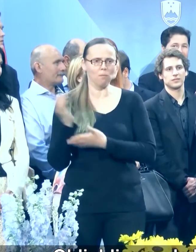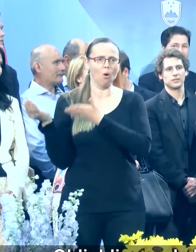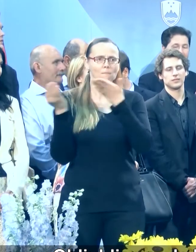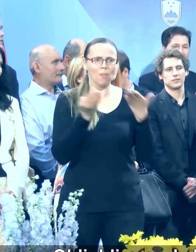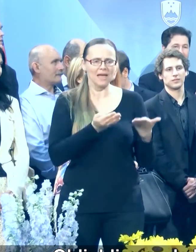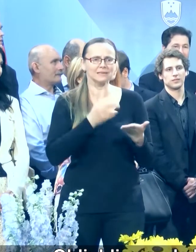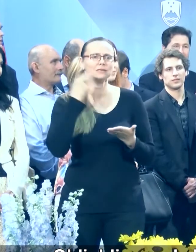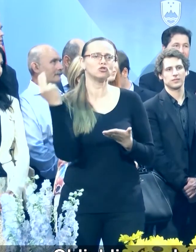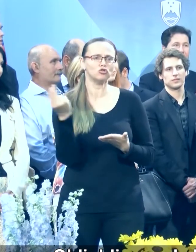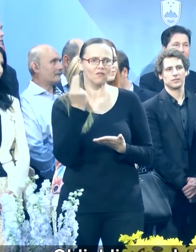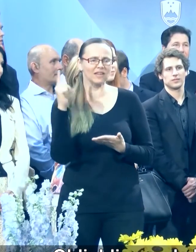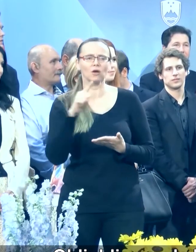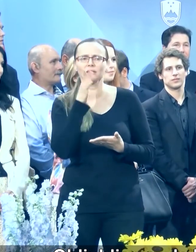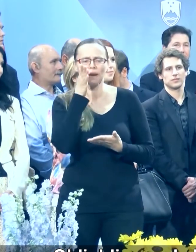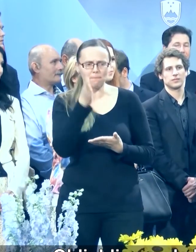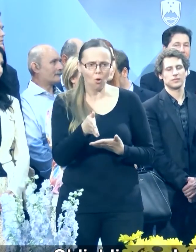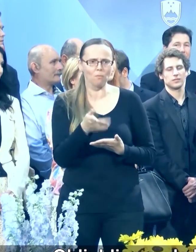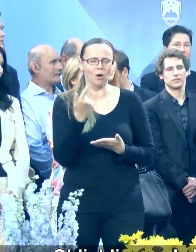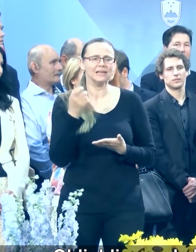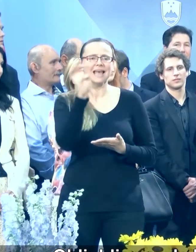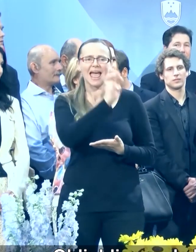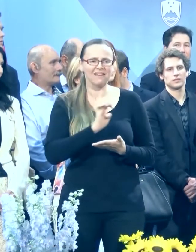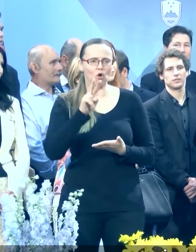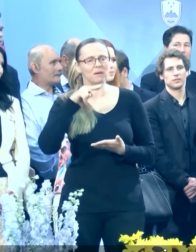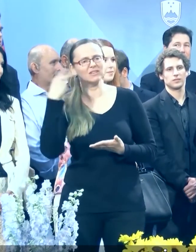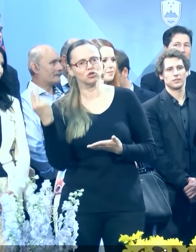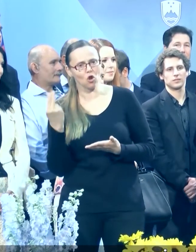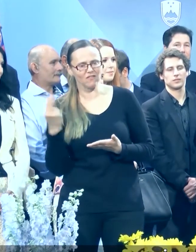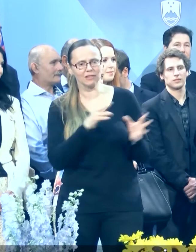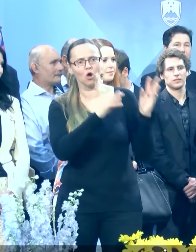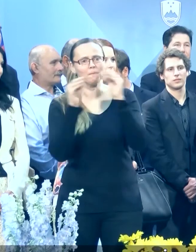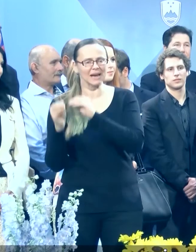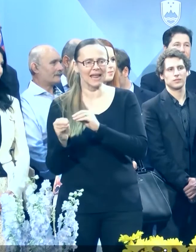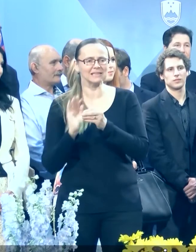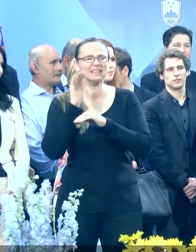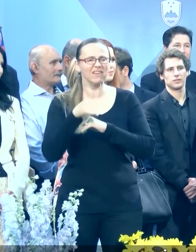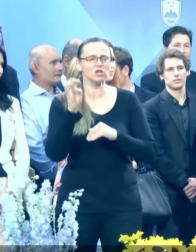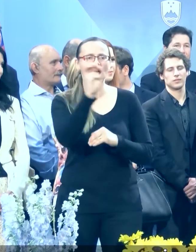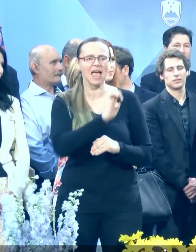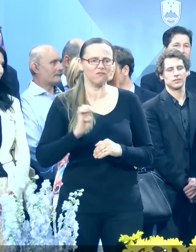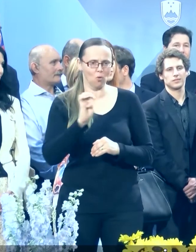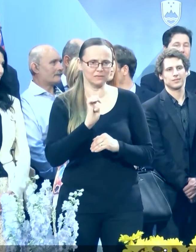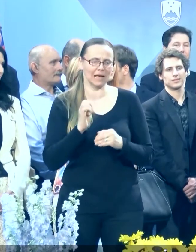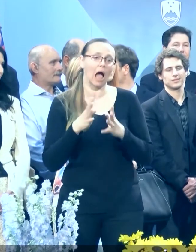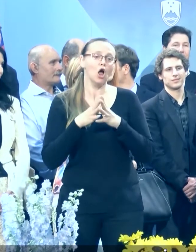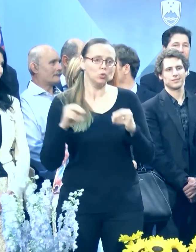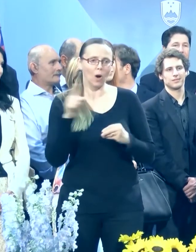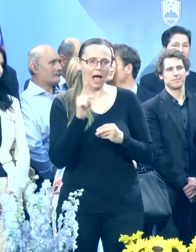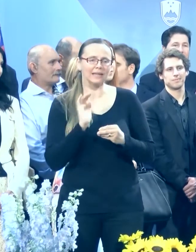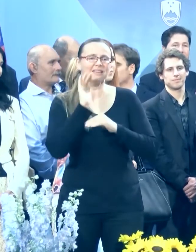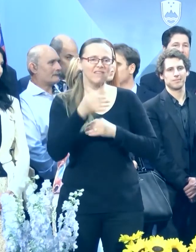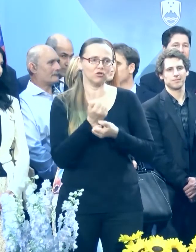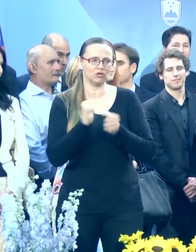ponesli Slovenijo in da bomo iz Evrope v Slovenijo prenesli več evropskega duha in več